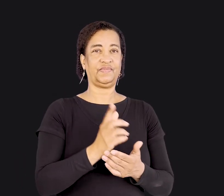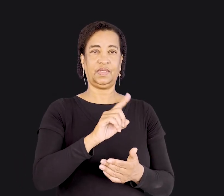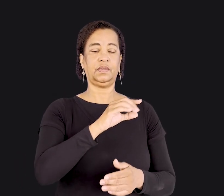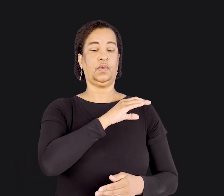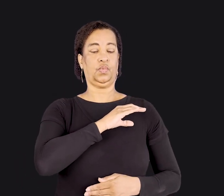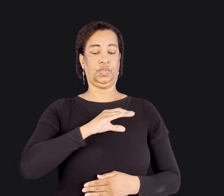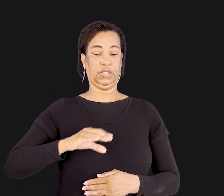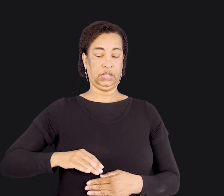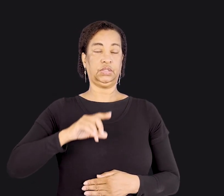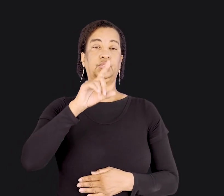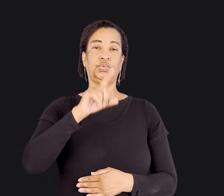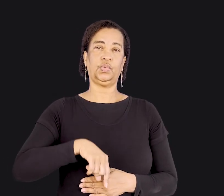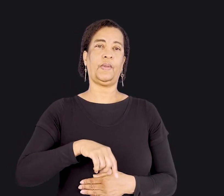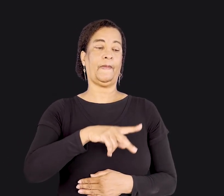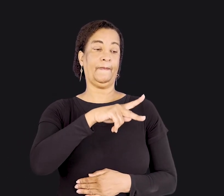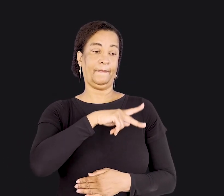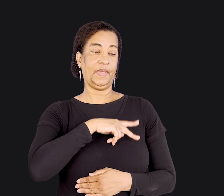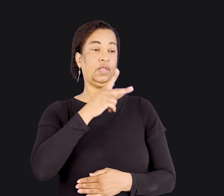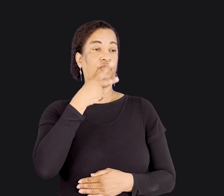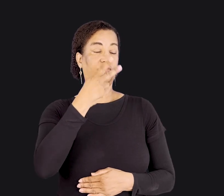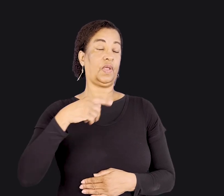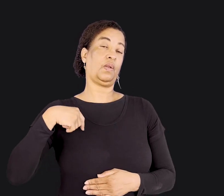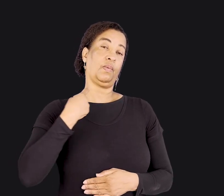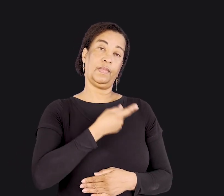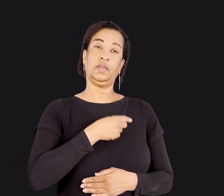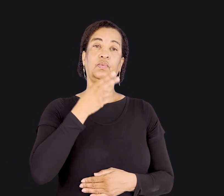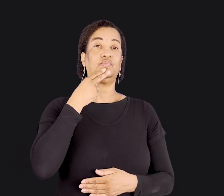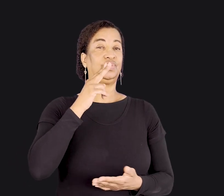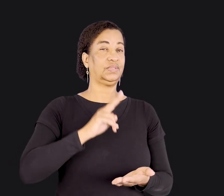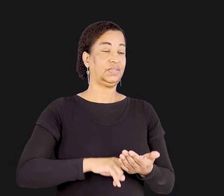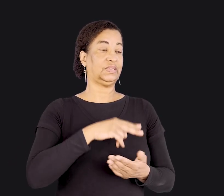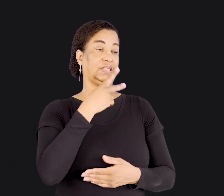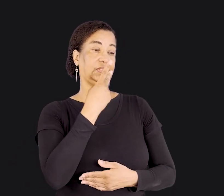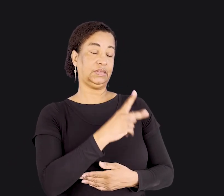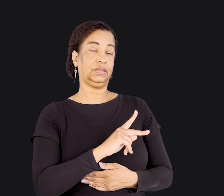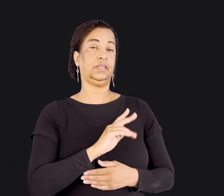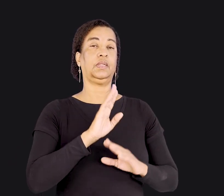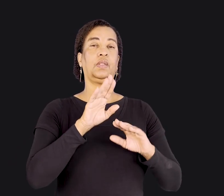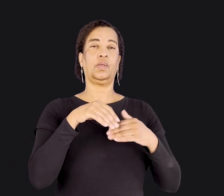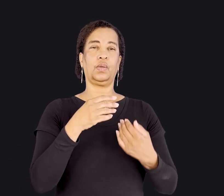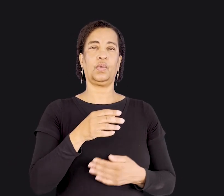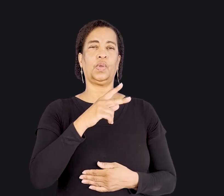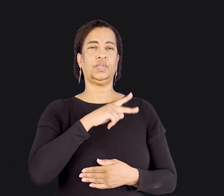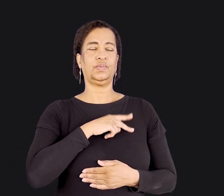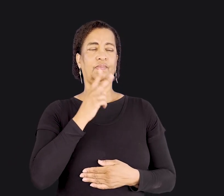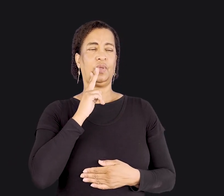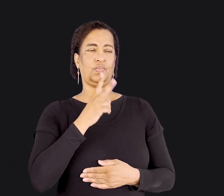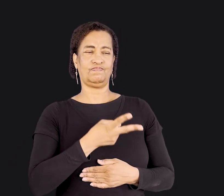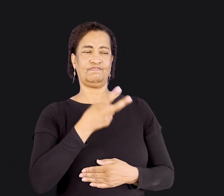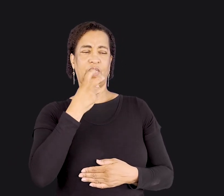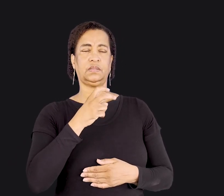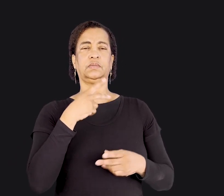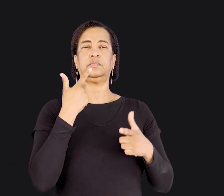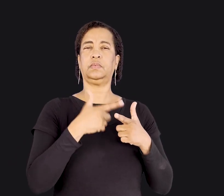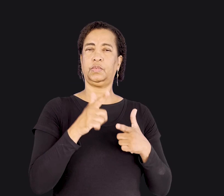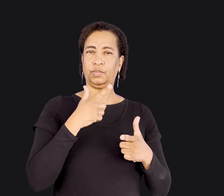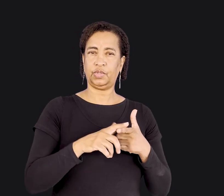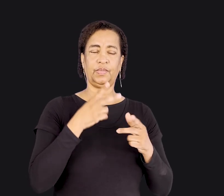E é o próprio Pedro que nos falou isto em suas cartas. Quando Paulo vê este problema, diz que se a igreja